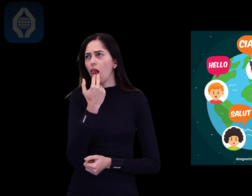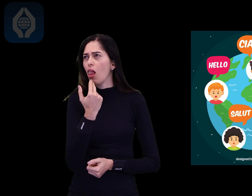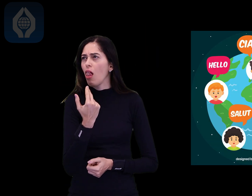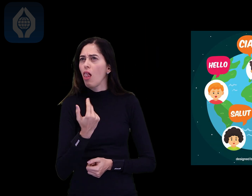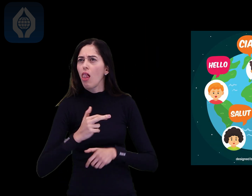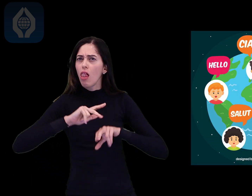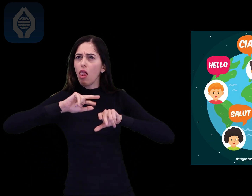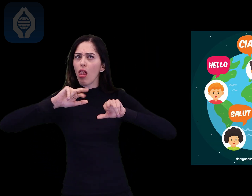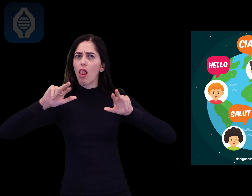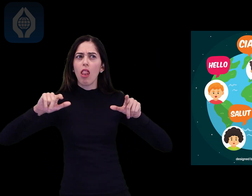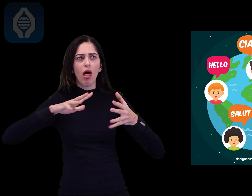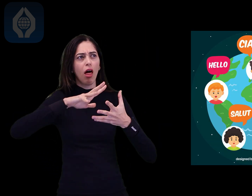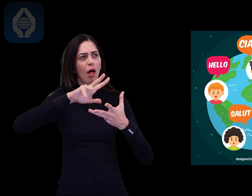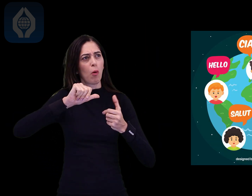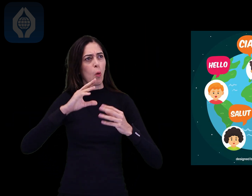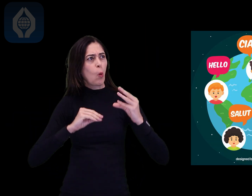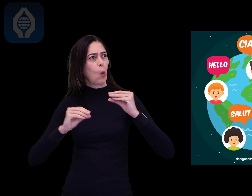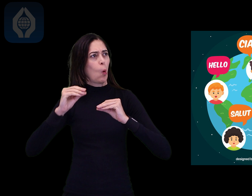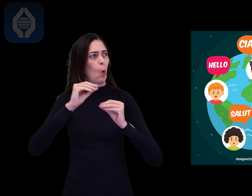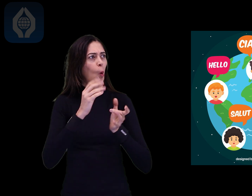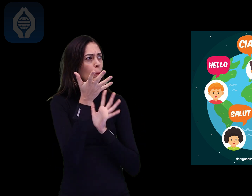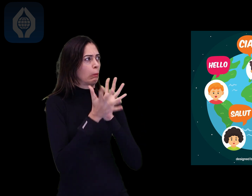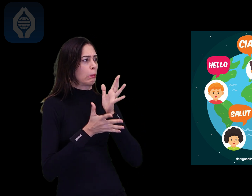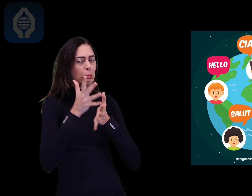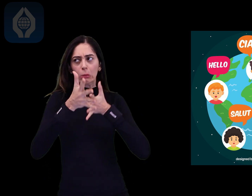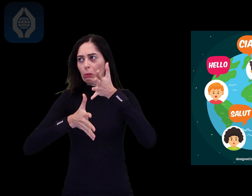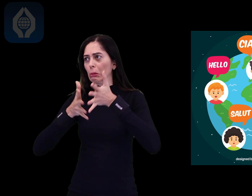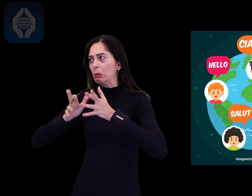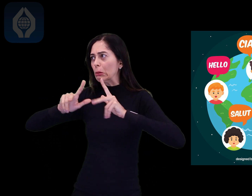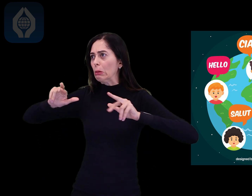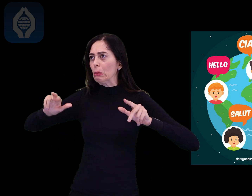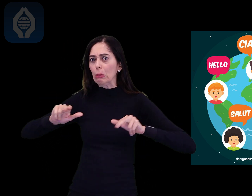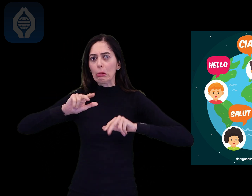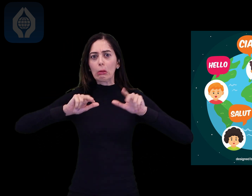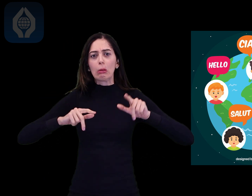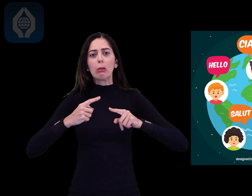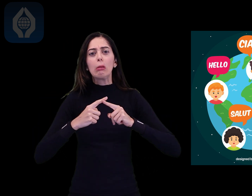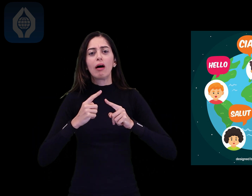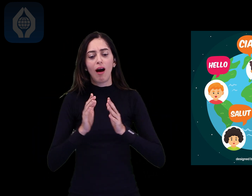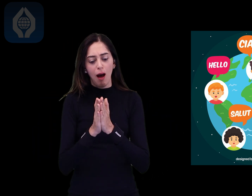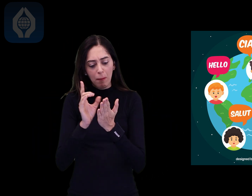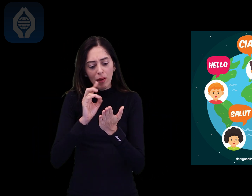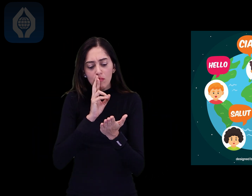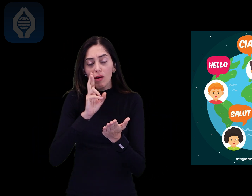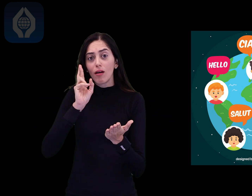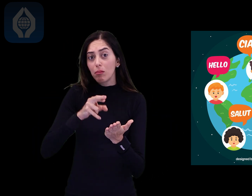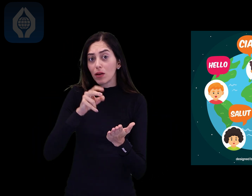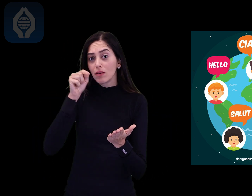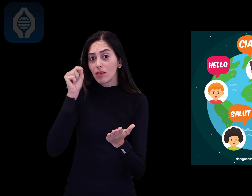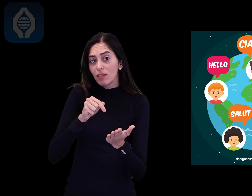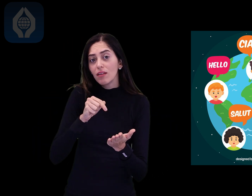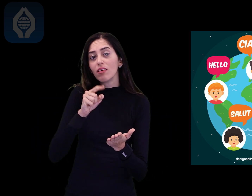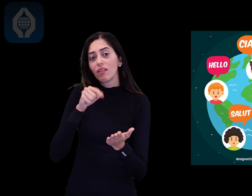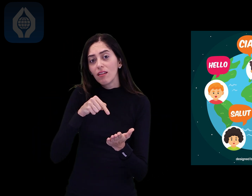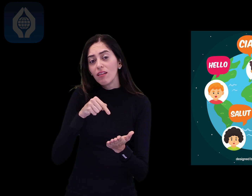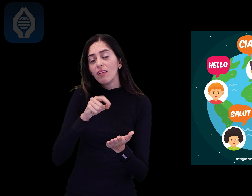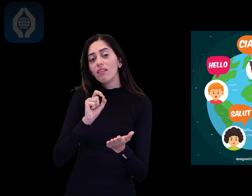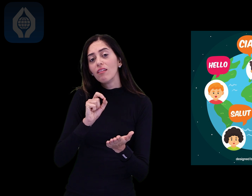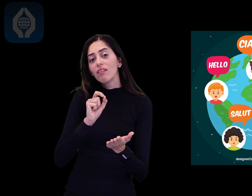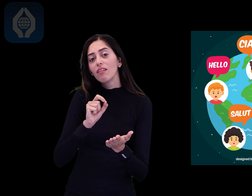tantas línguas diferentes? E a Bíblia tem a resposta. Daqui a pouco veremos essa resposta, mas